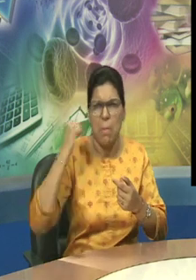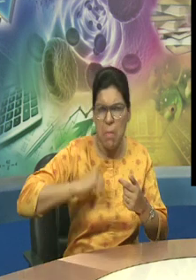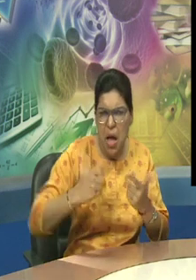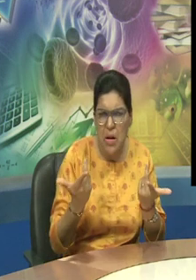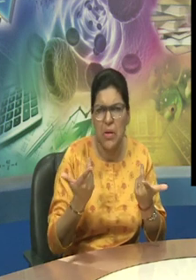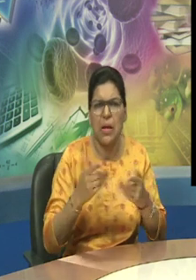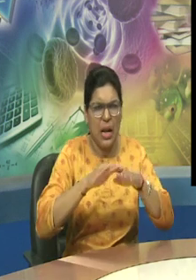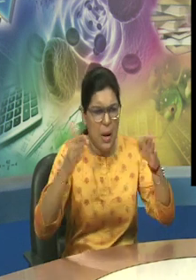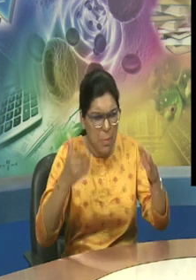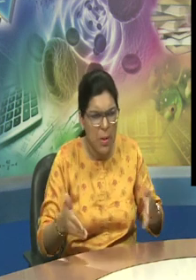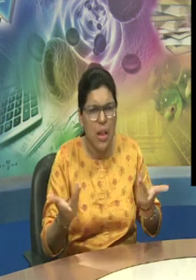वह ईश्वर को